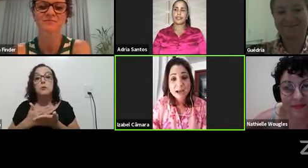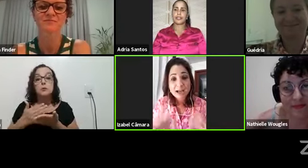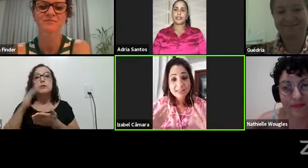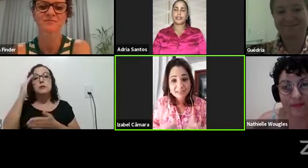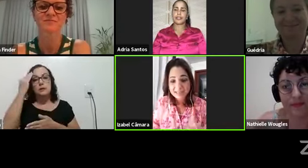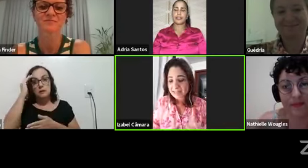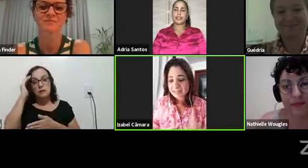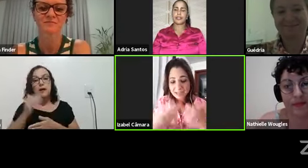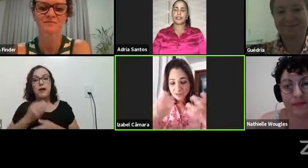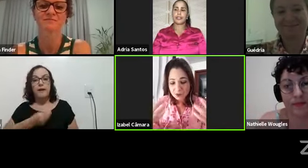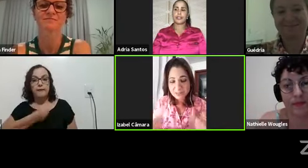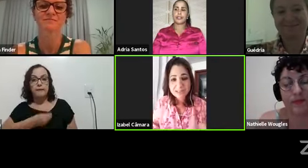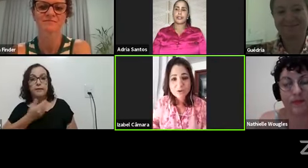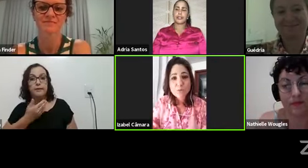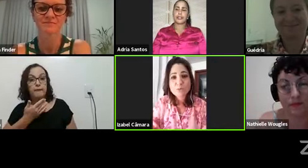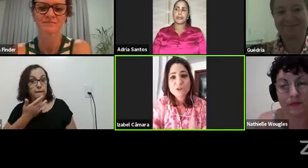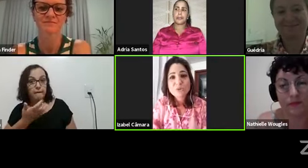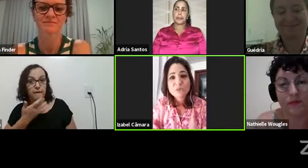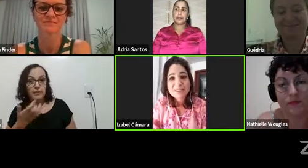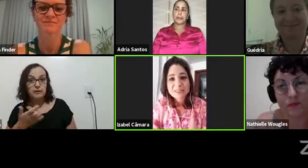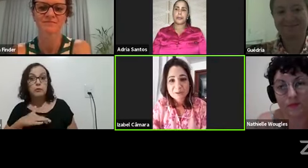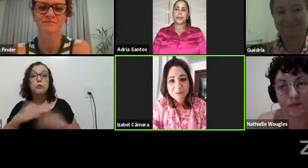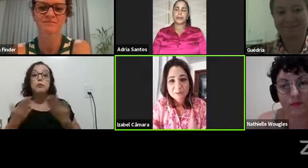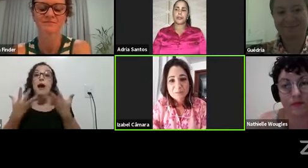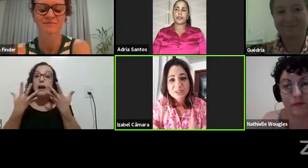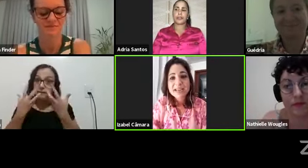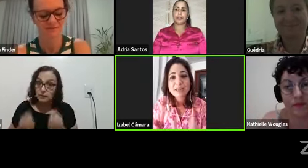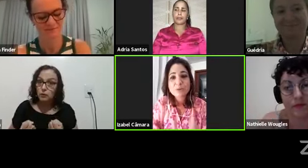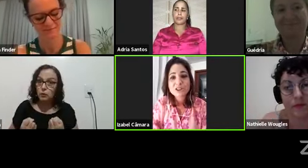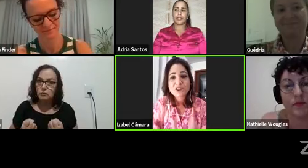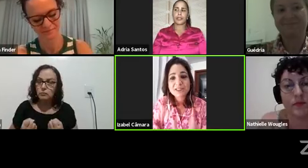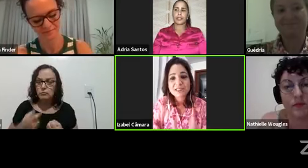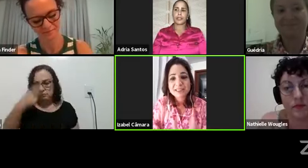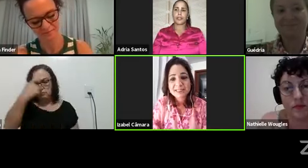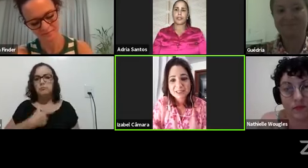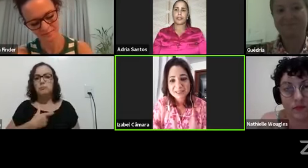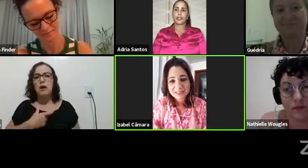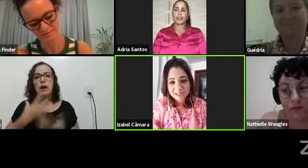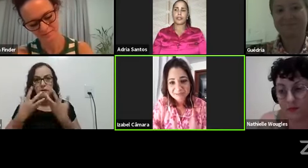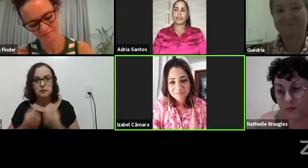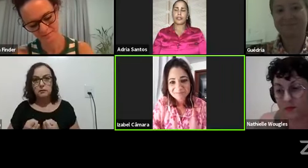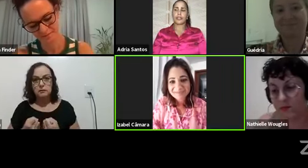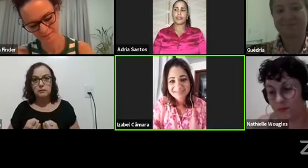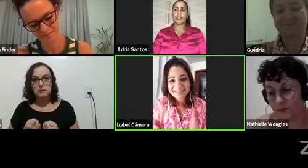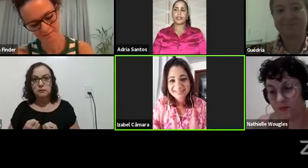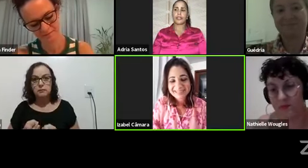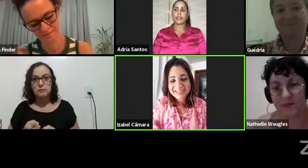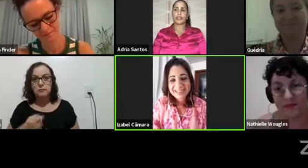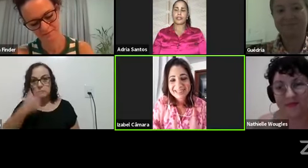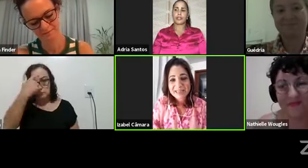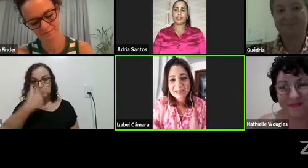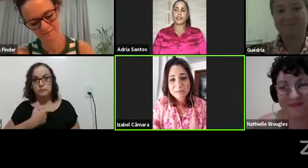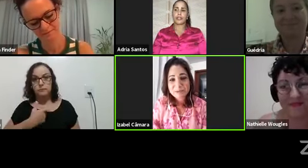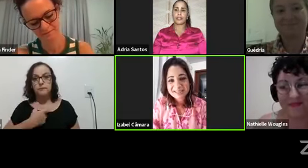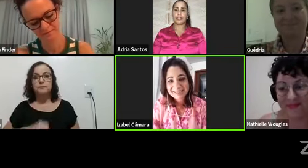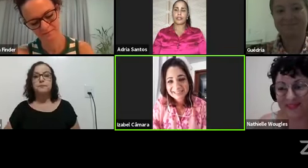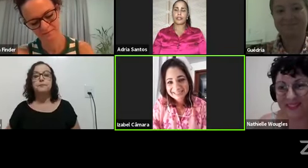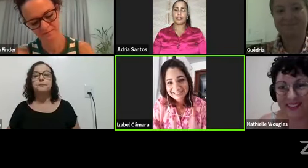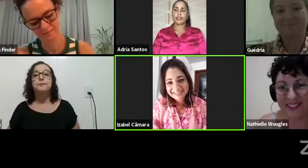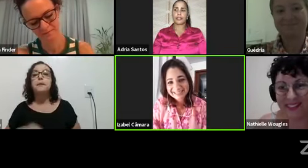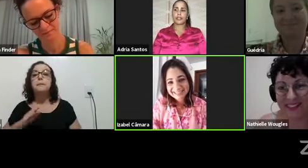então, aceita a nossa constituição e aquilo que a gente deseja ser.